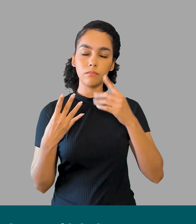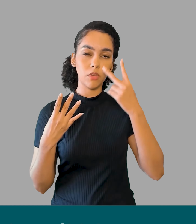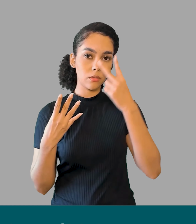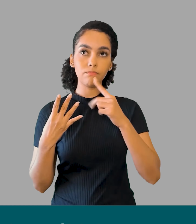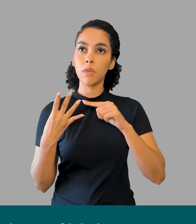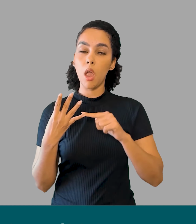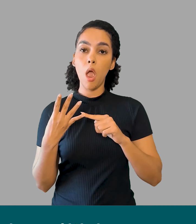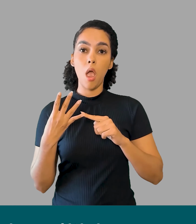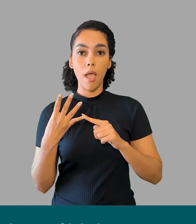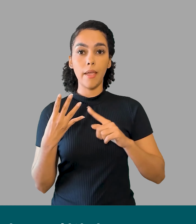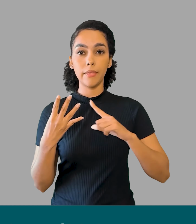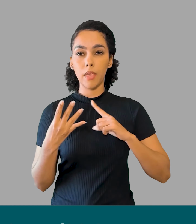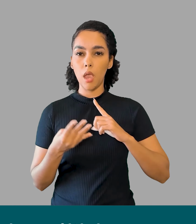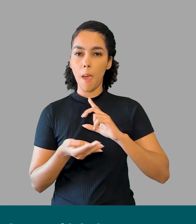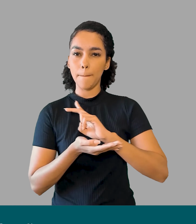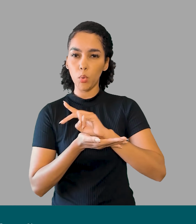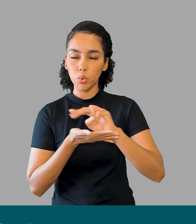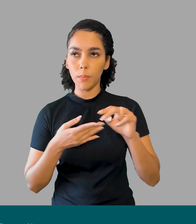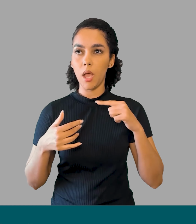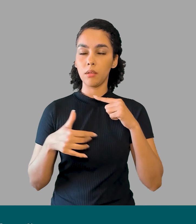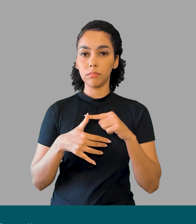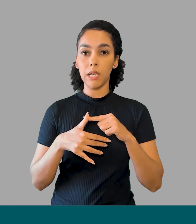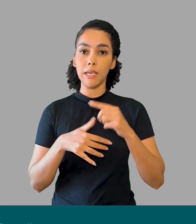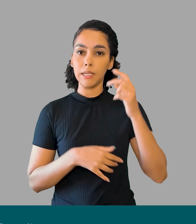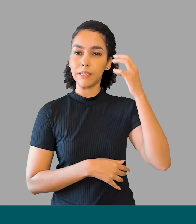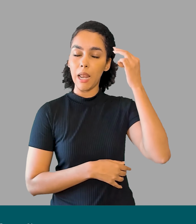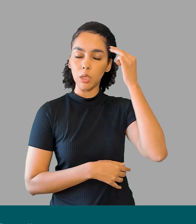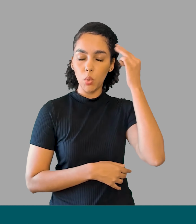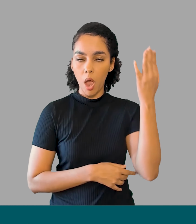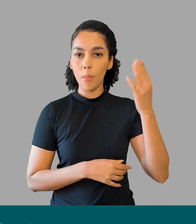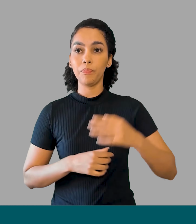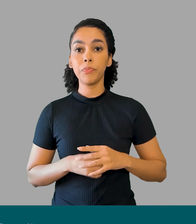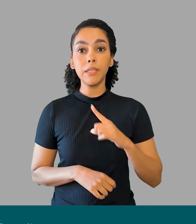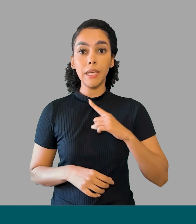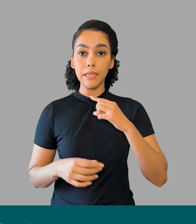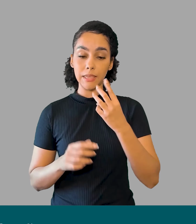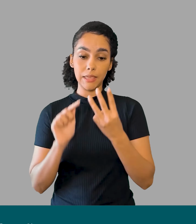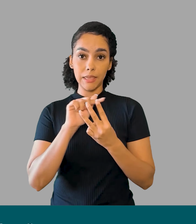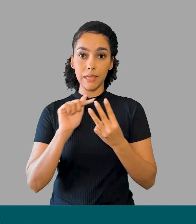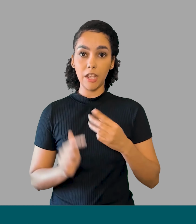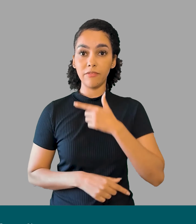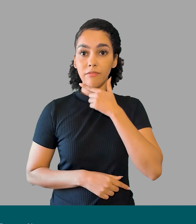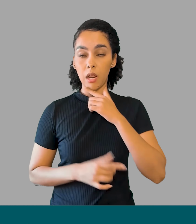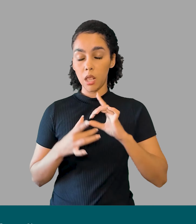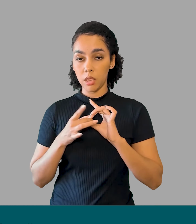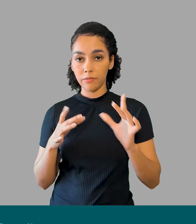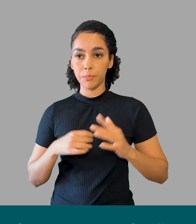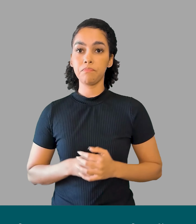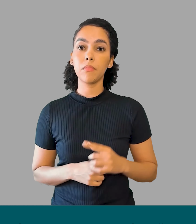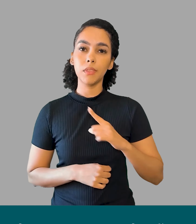três vagas livres. Vai ter quatro associações que antes não tinha,